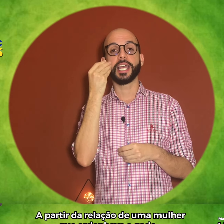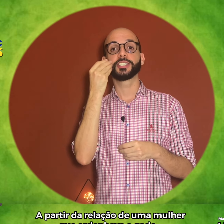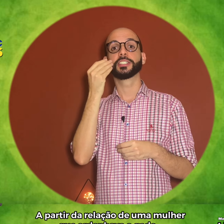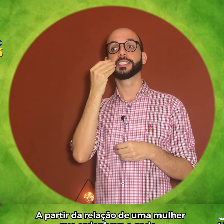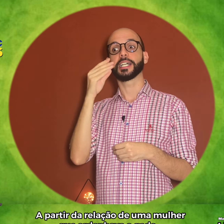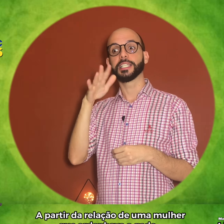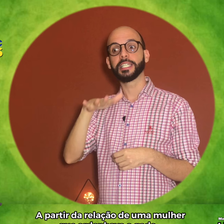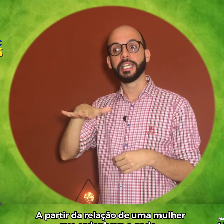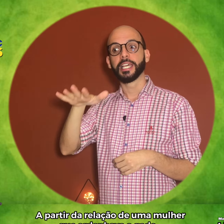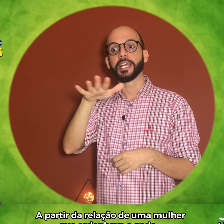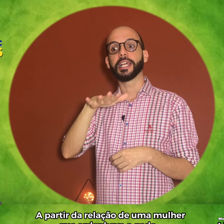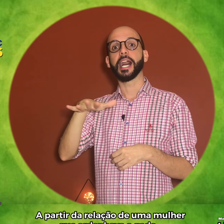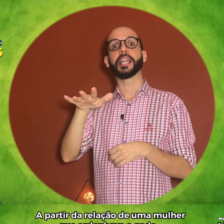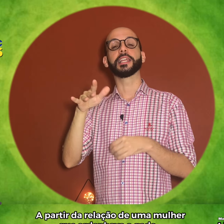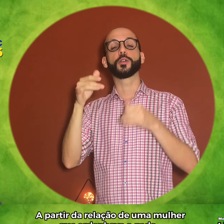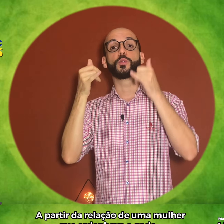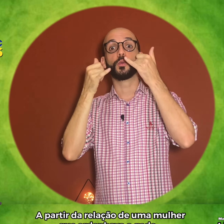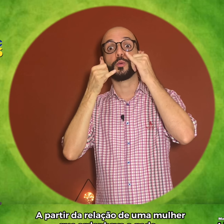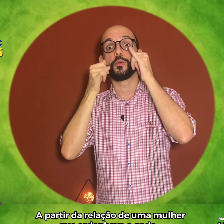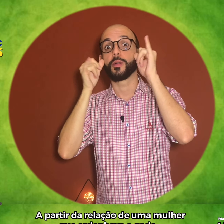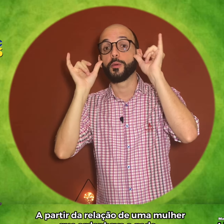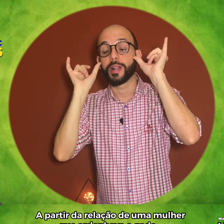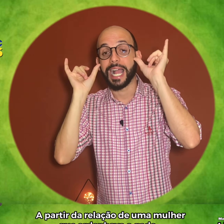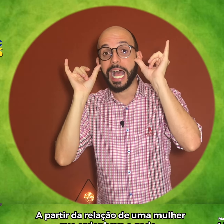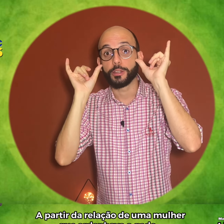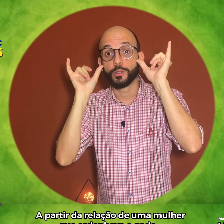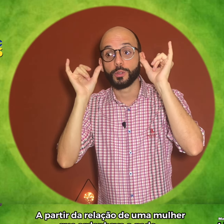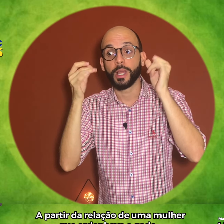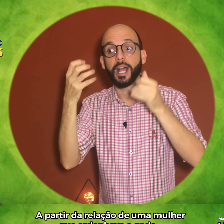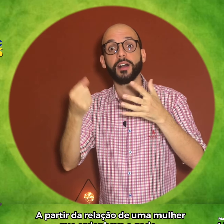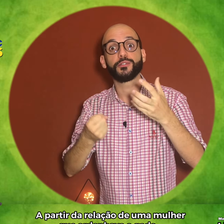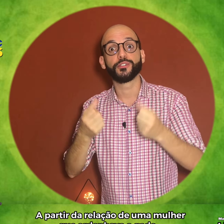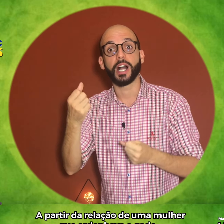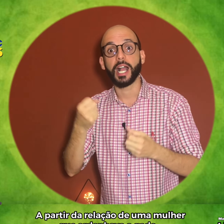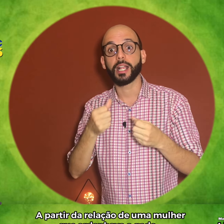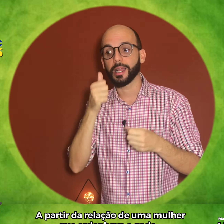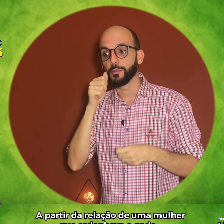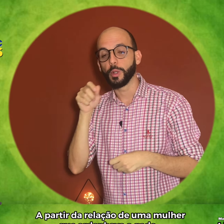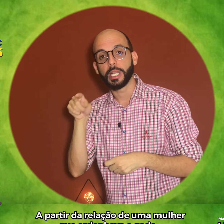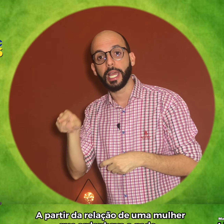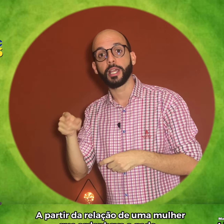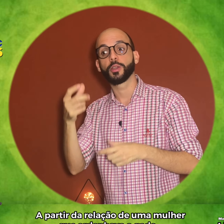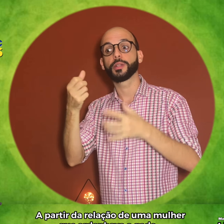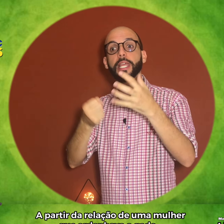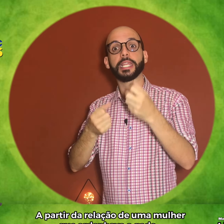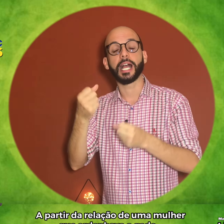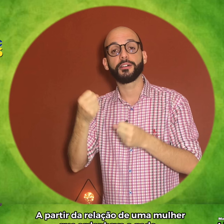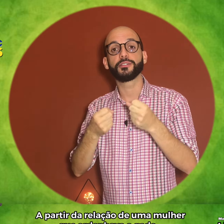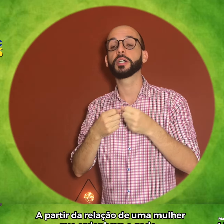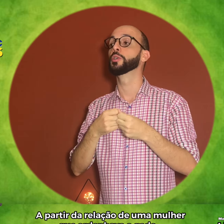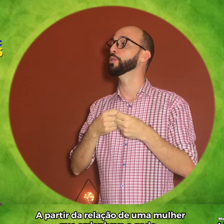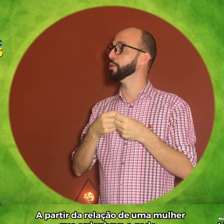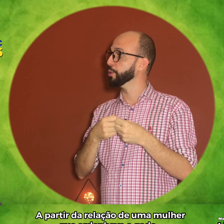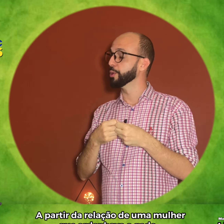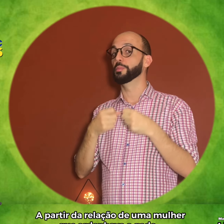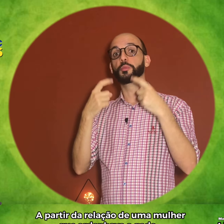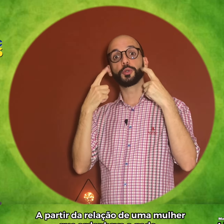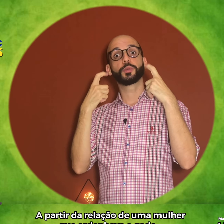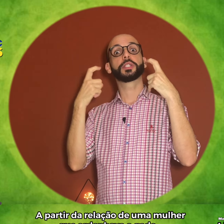testes aí, né, ali com gato, né, bavário, que a mulher que odinhava.